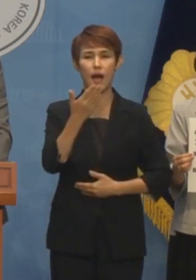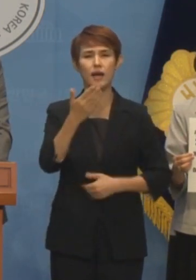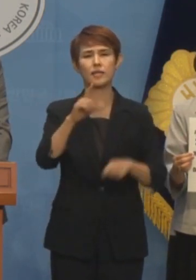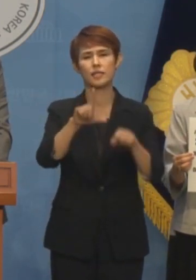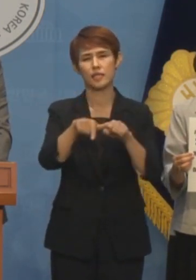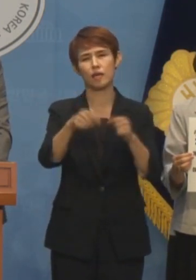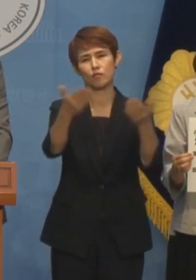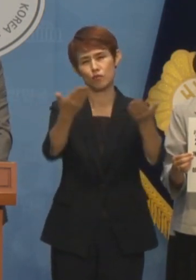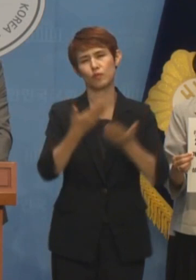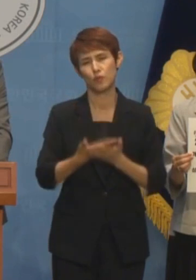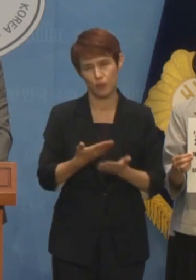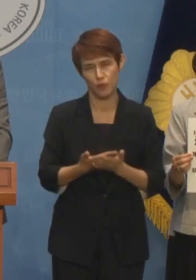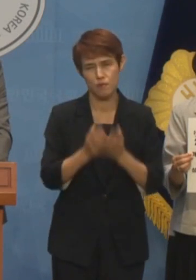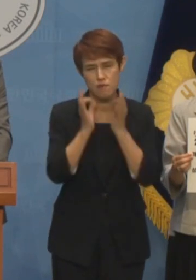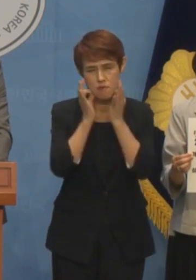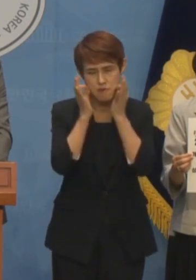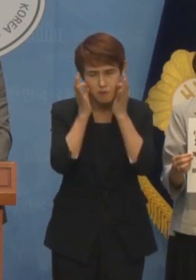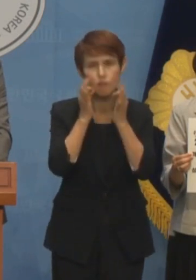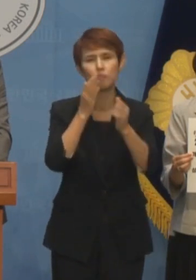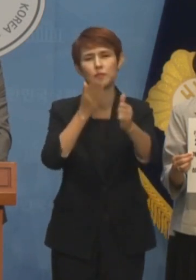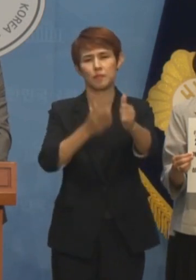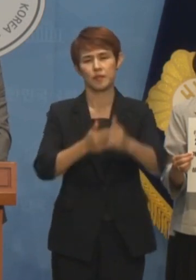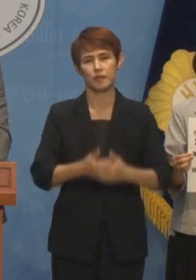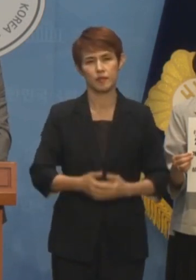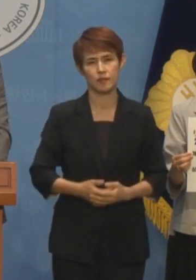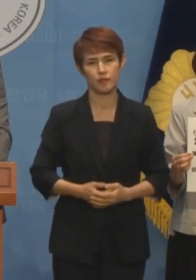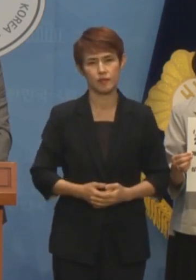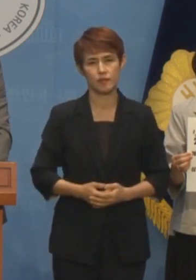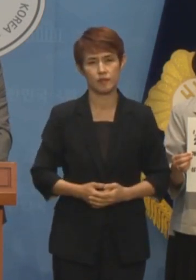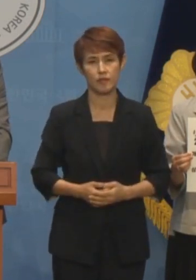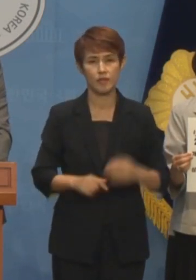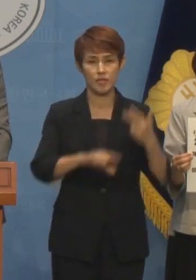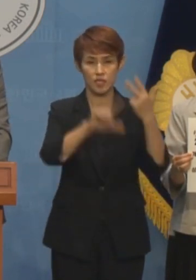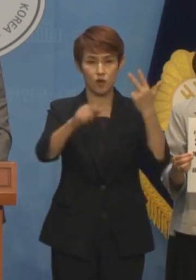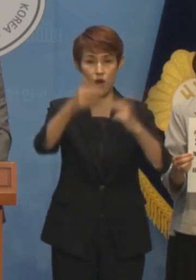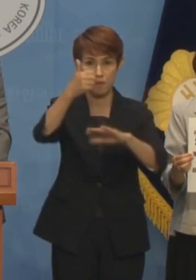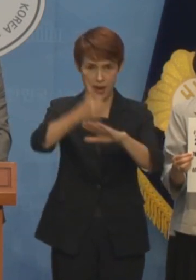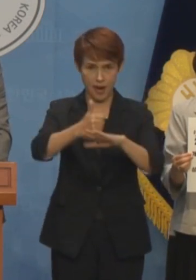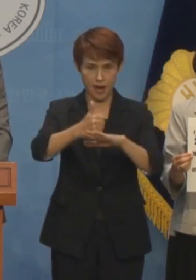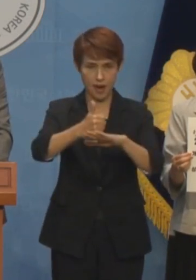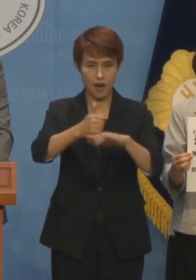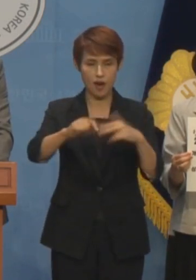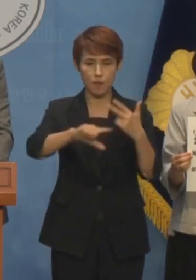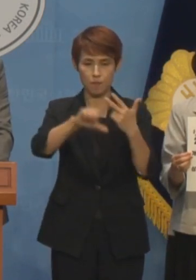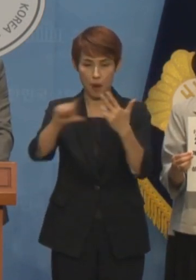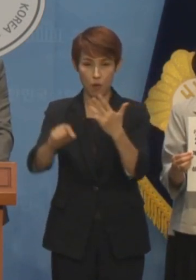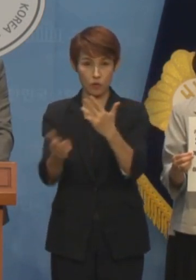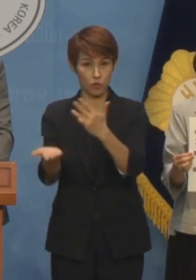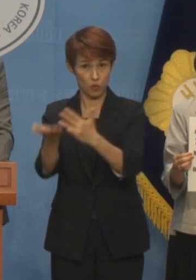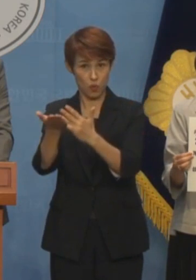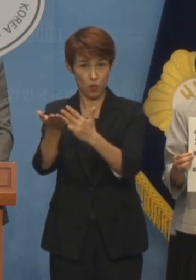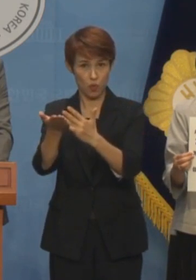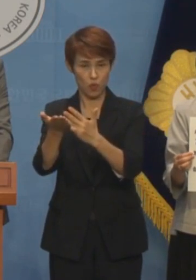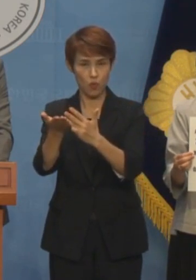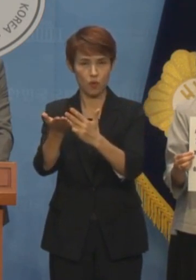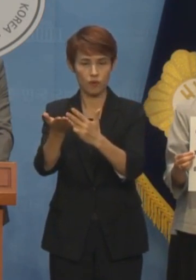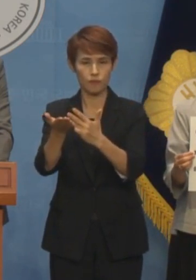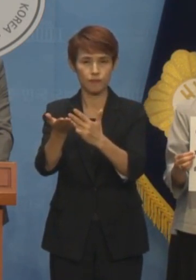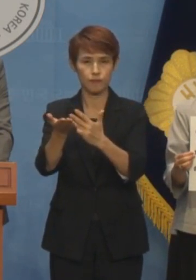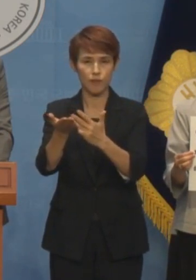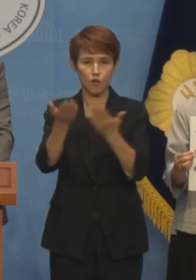시간을 주시길 간곡히 요청드립니다. 7월 말 8월 초 관행적인 휴회